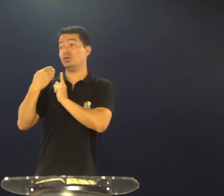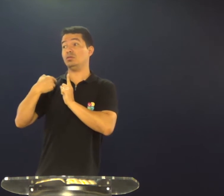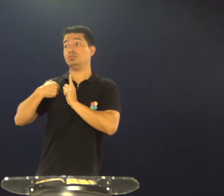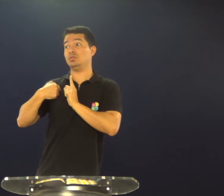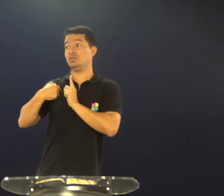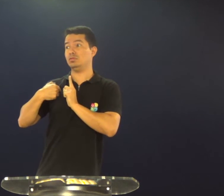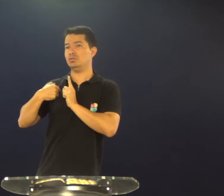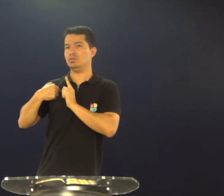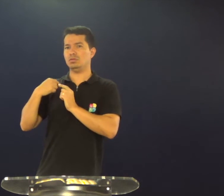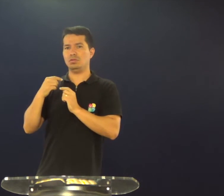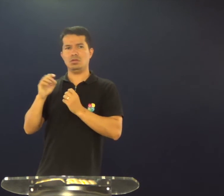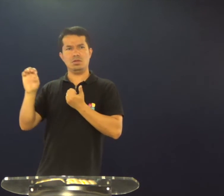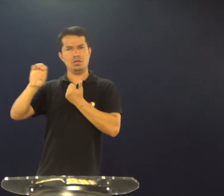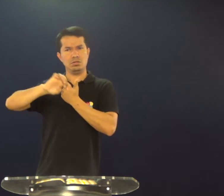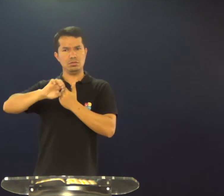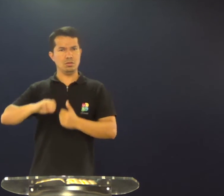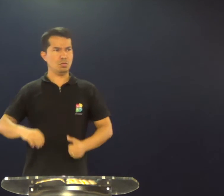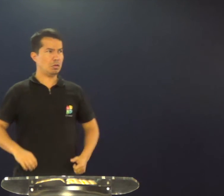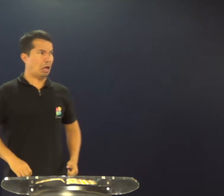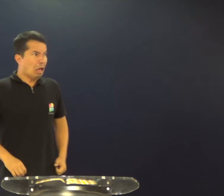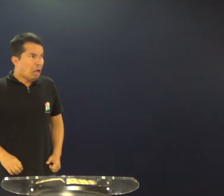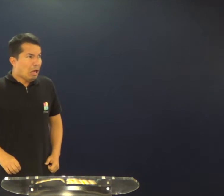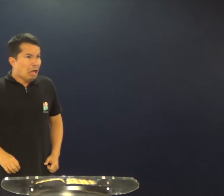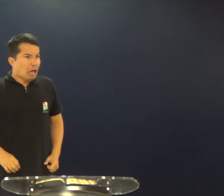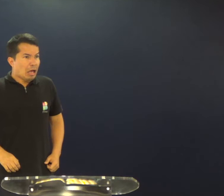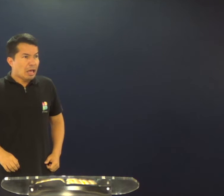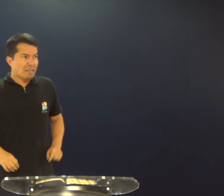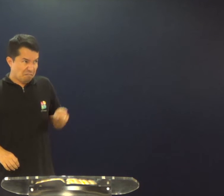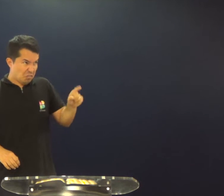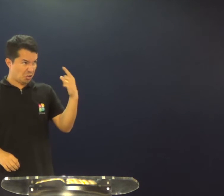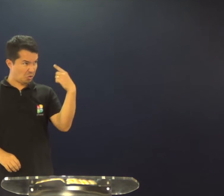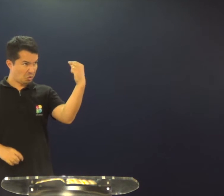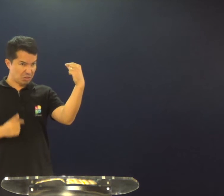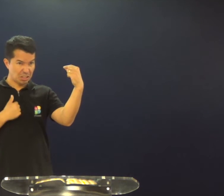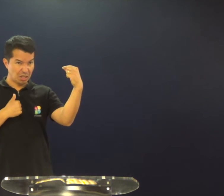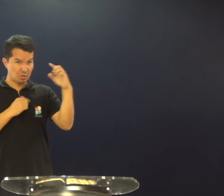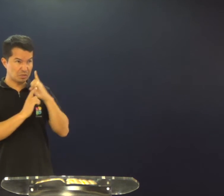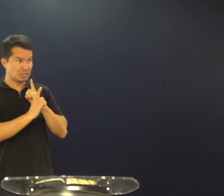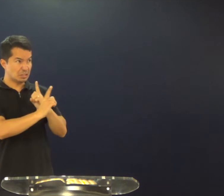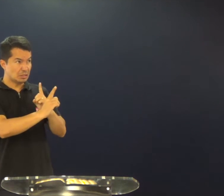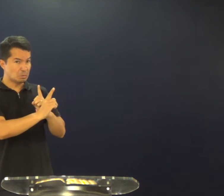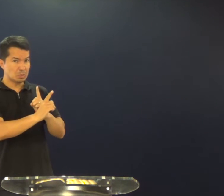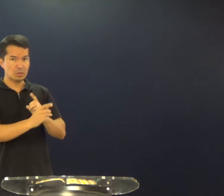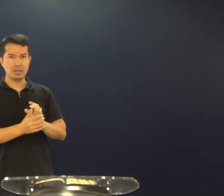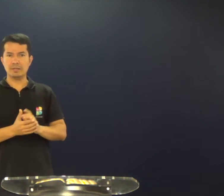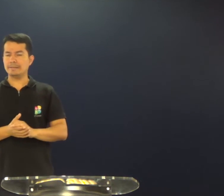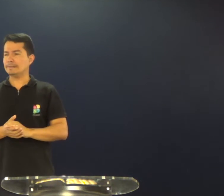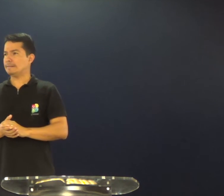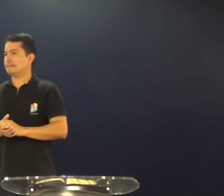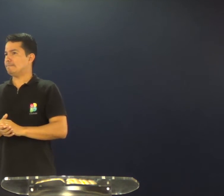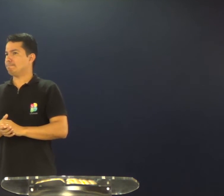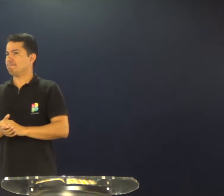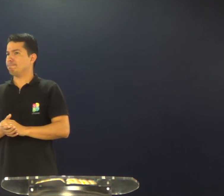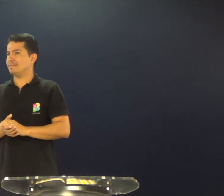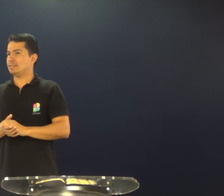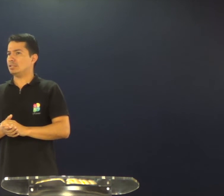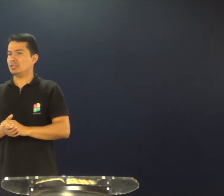Elias, e Eliseu, então, fala, você me escolheu para ser o seu